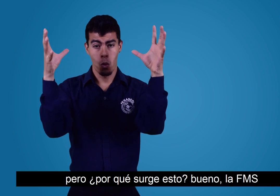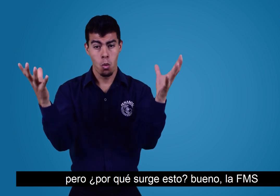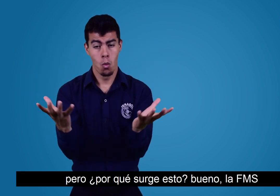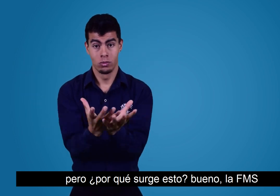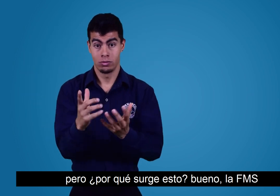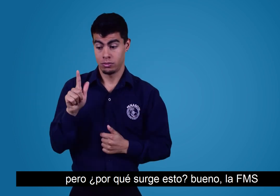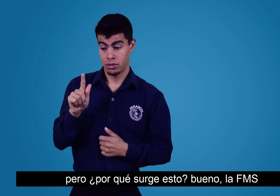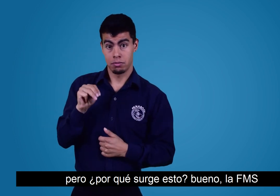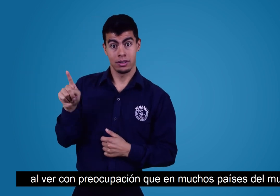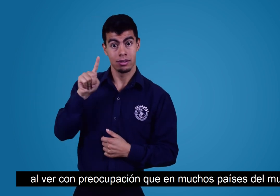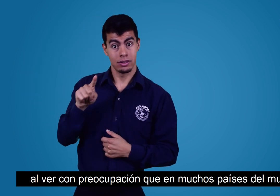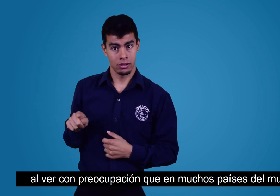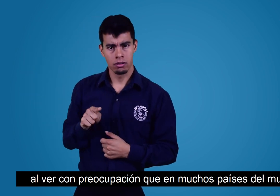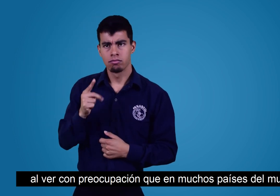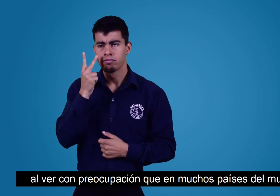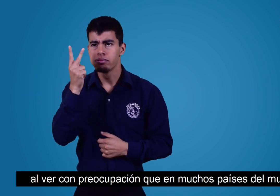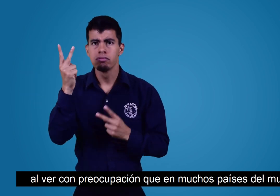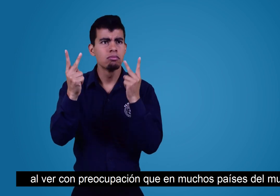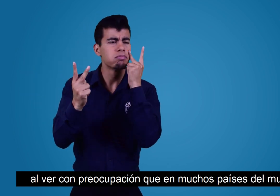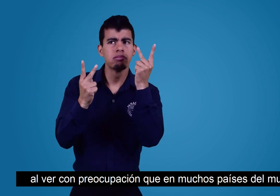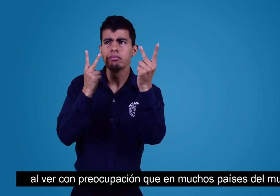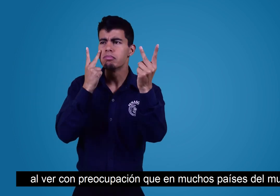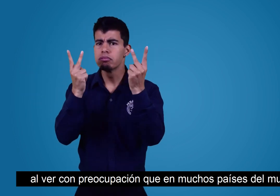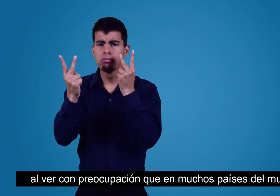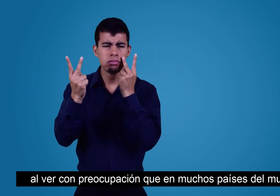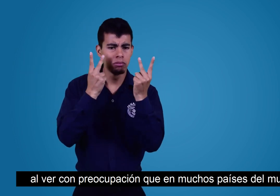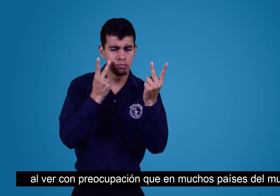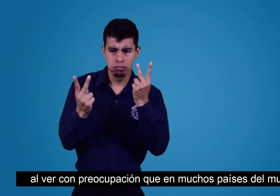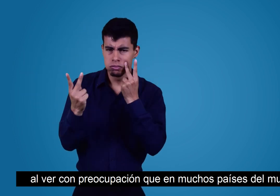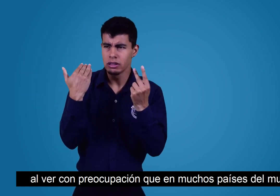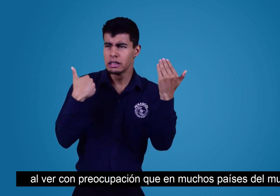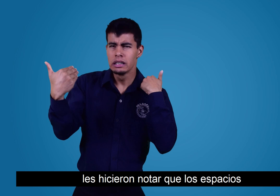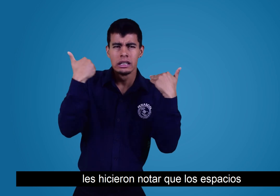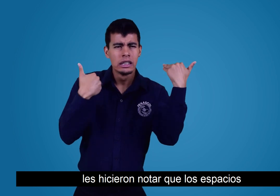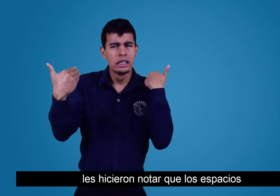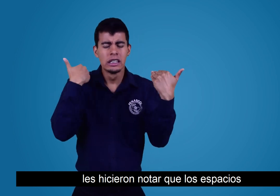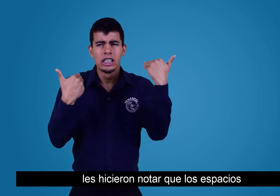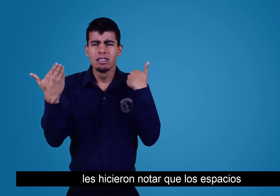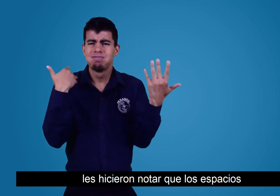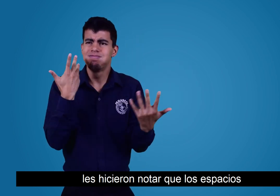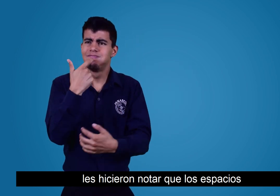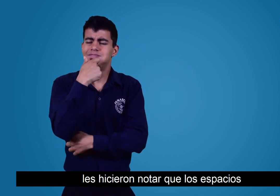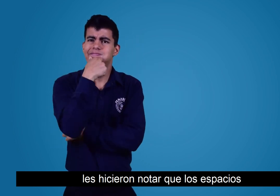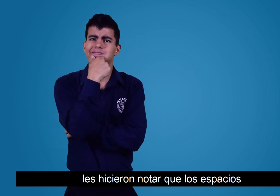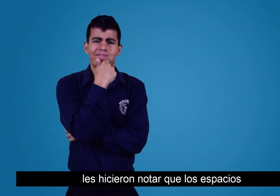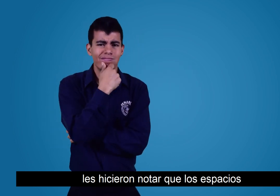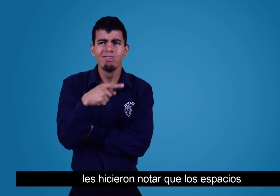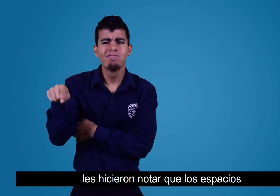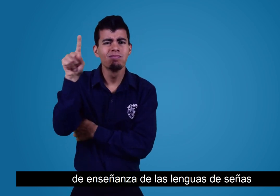FMS, al ver con preocupación que en muchos países del mundo, les hicieron notar que los espacios de